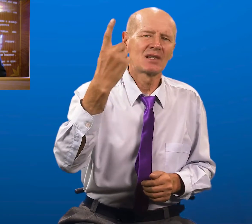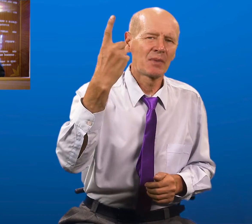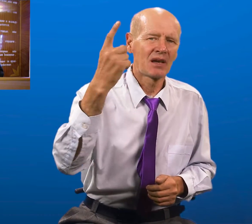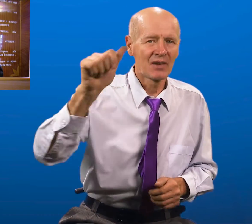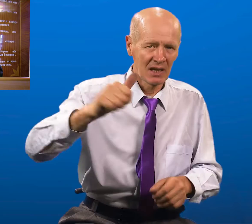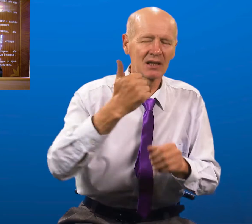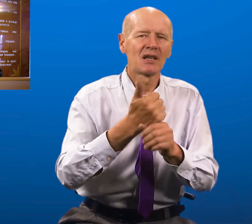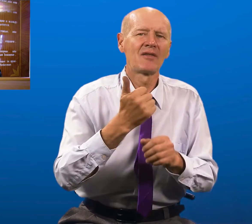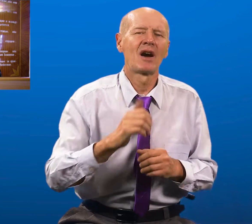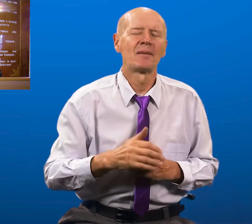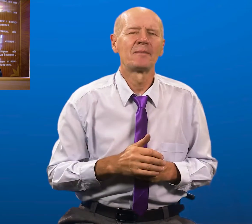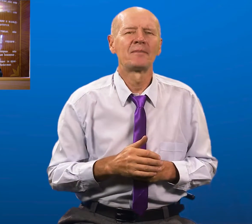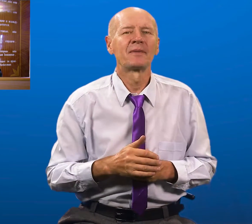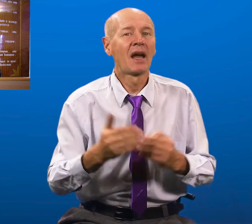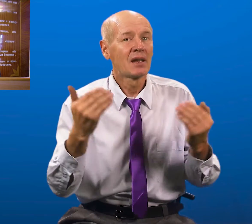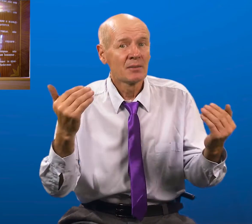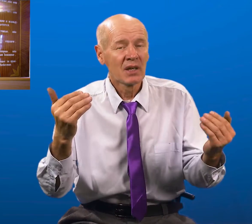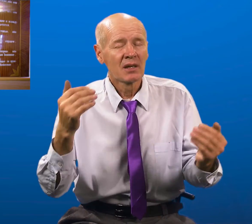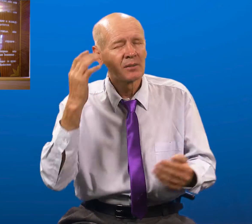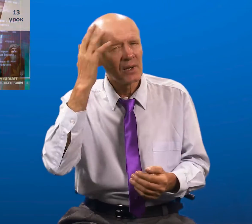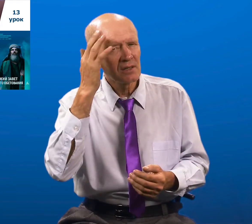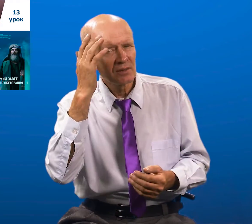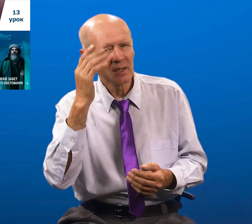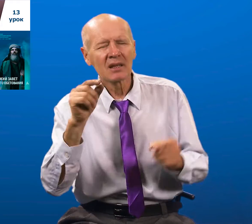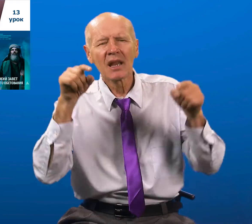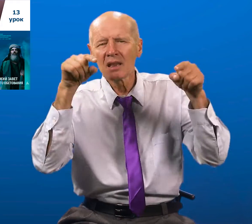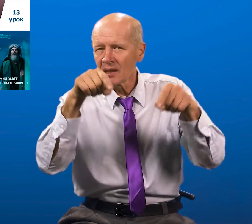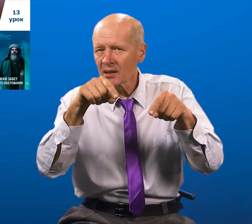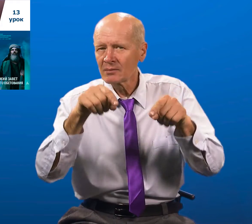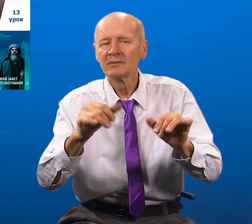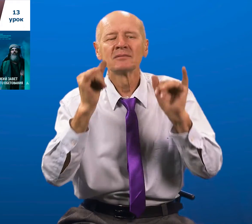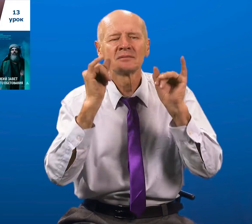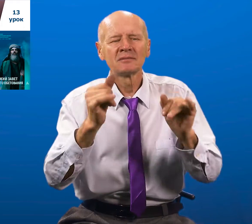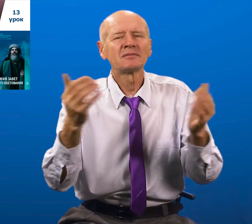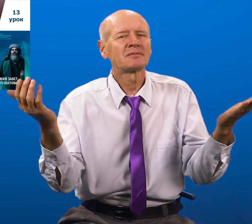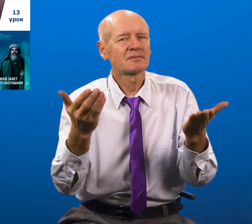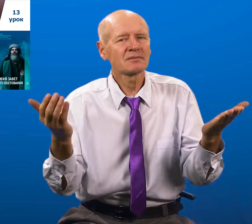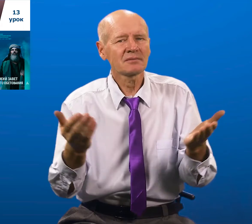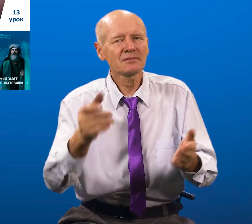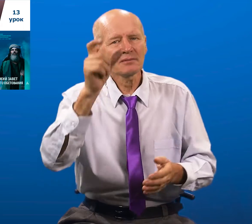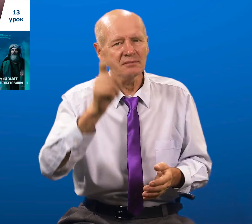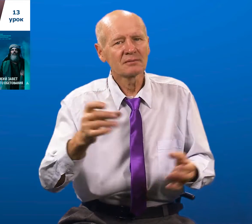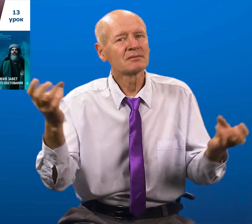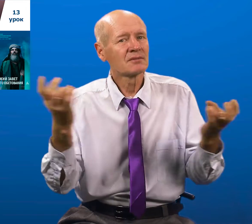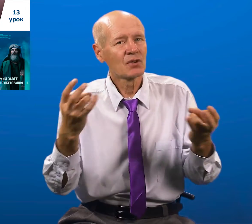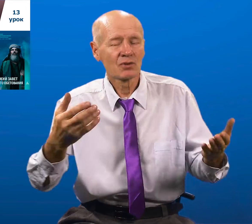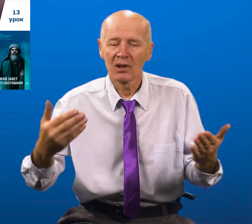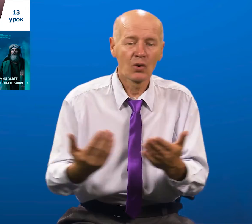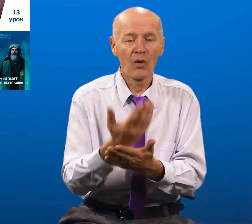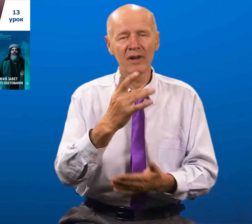текст. А теперь давайте поразмышляем с вами над тем, для чего человеку необходимо